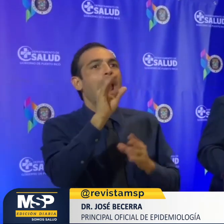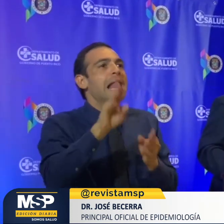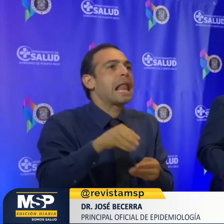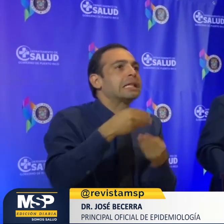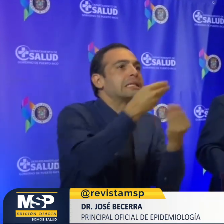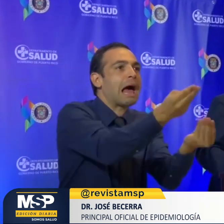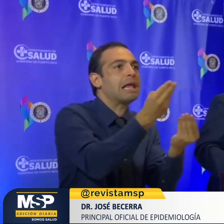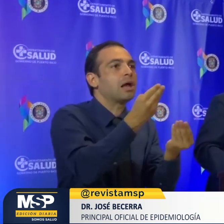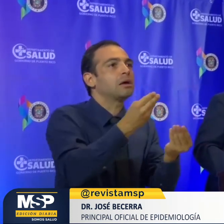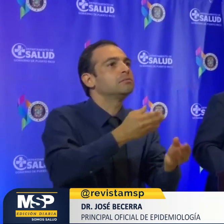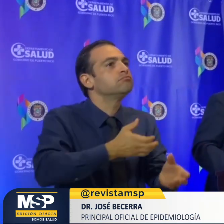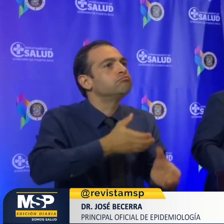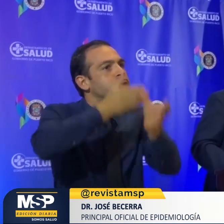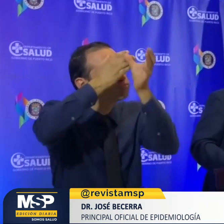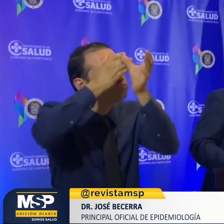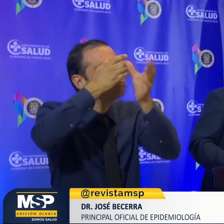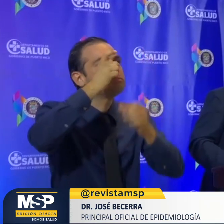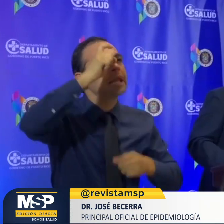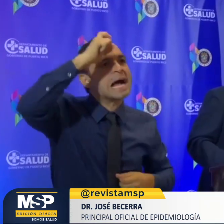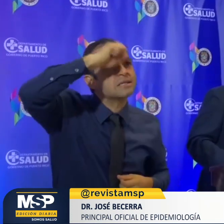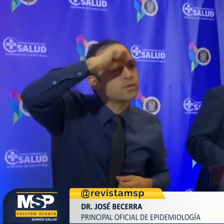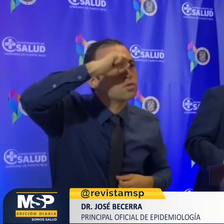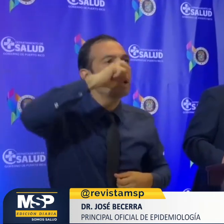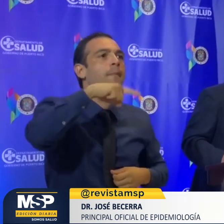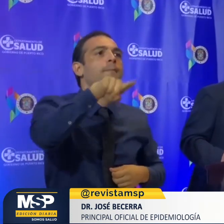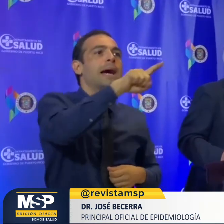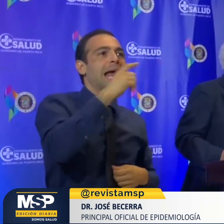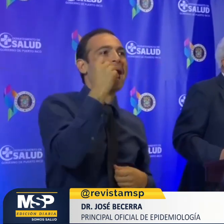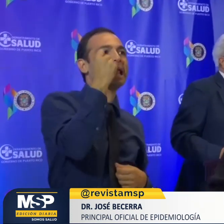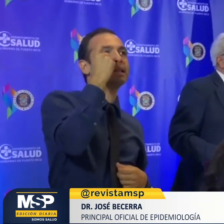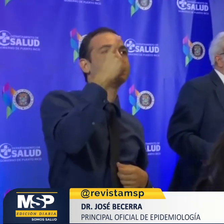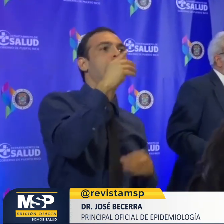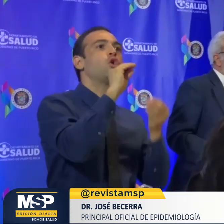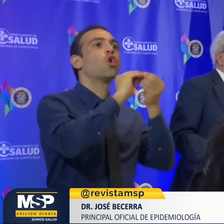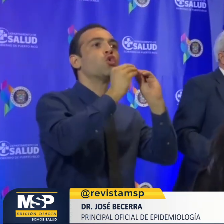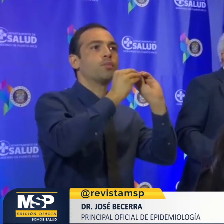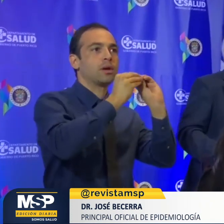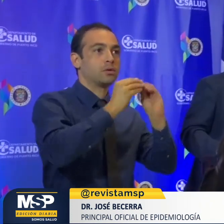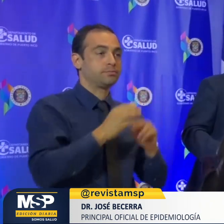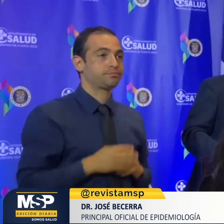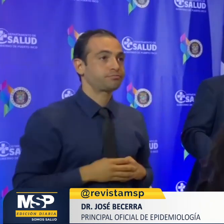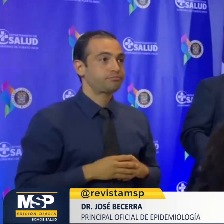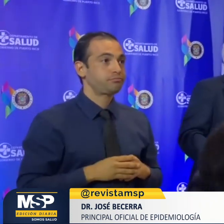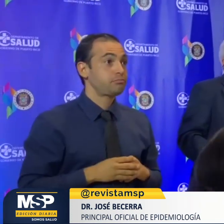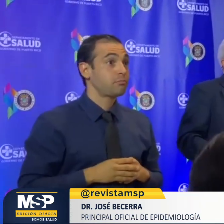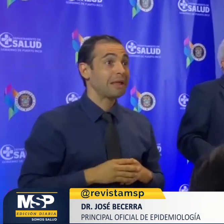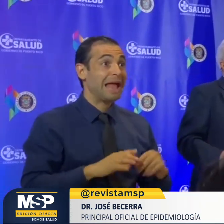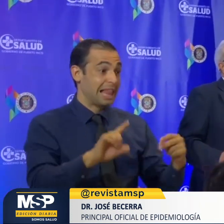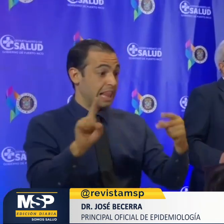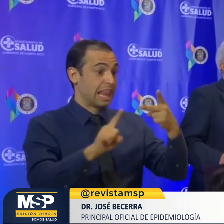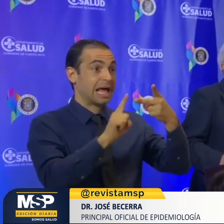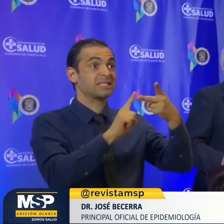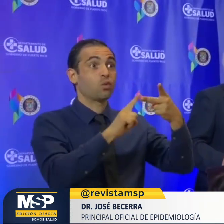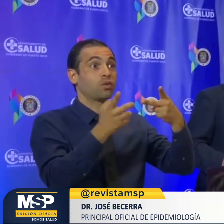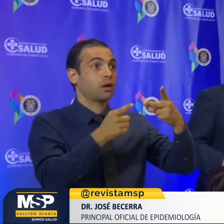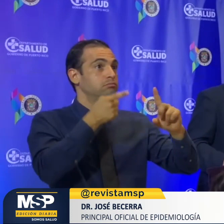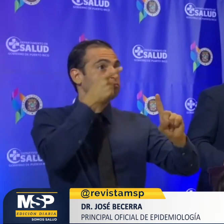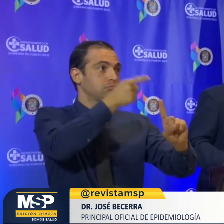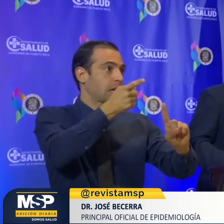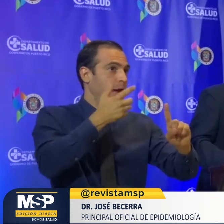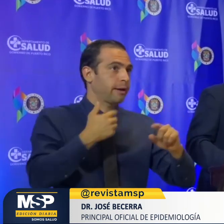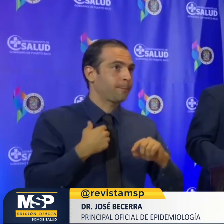interpretar esas tendencias y esos números. La segunda prioridad que tengo es